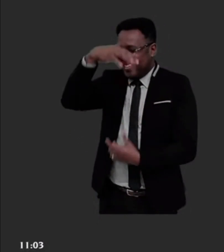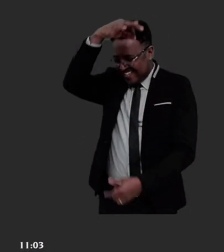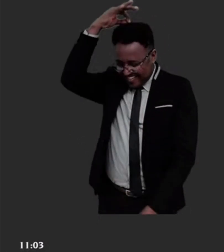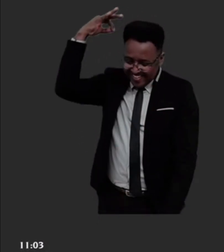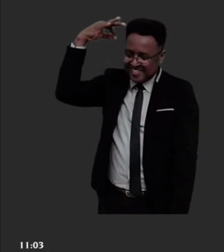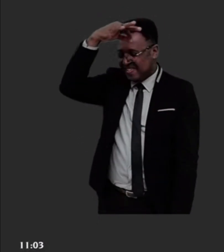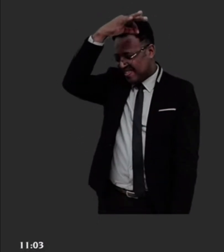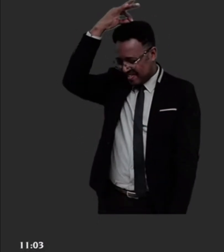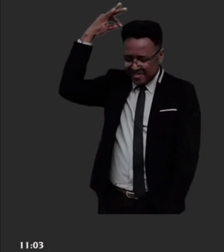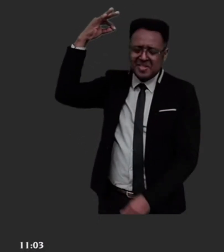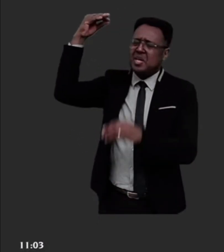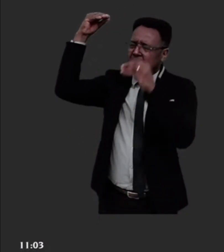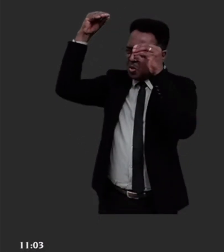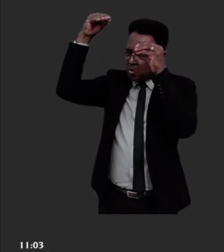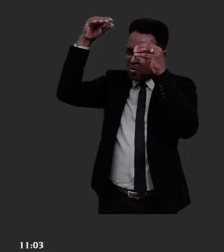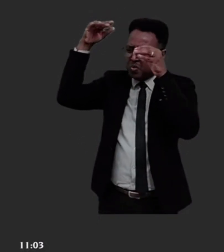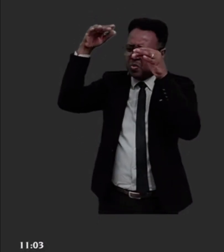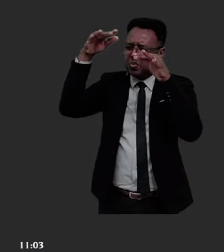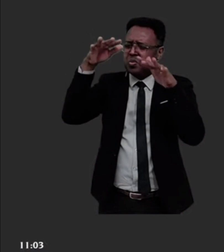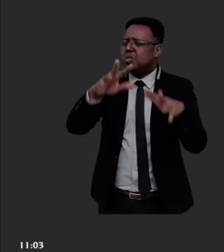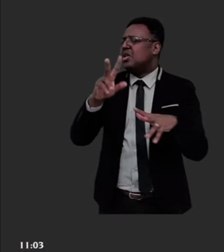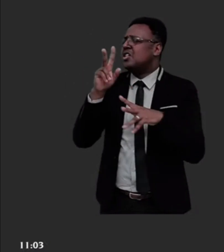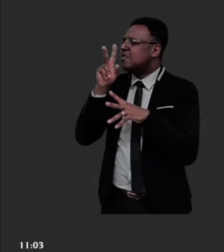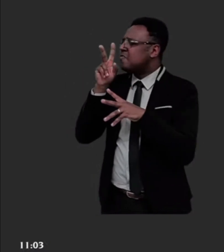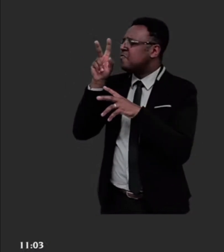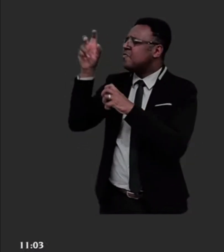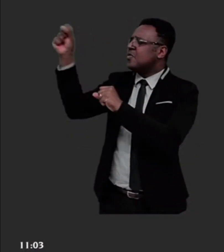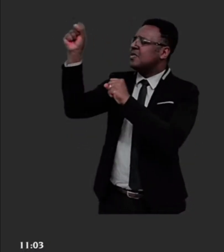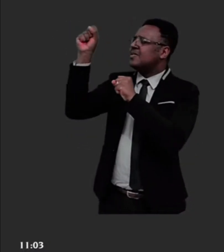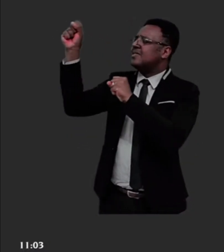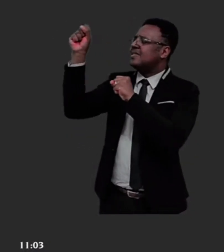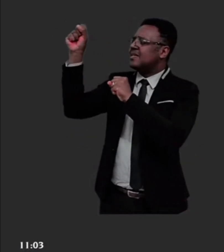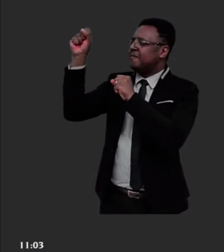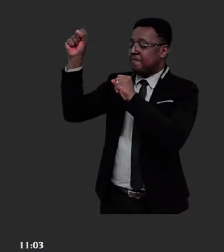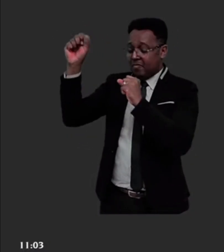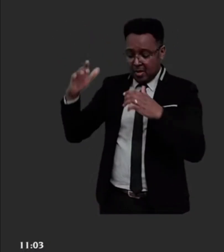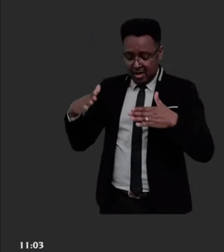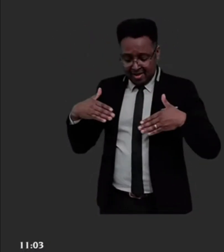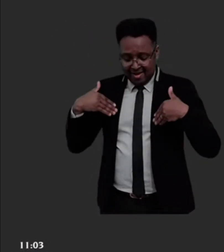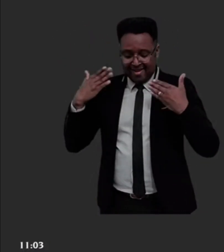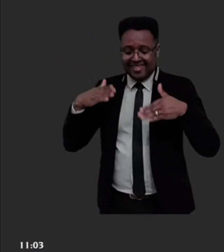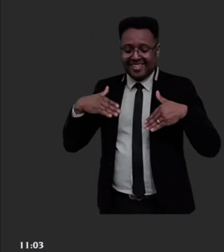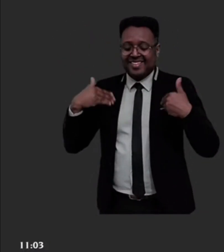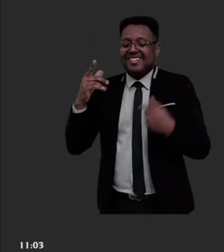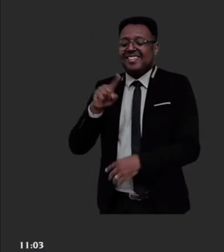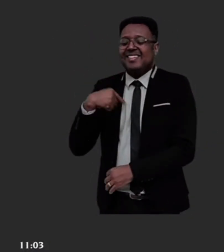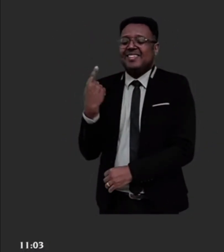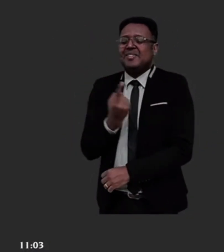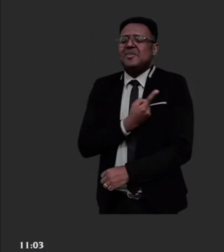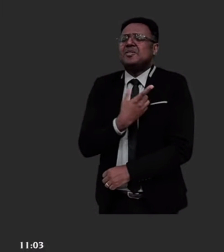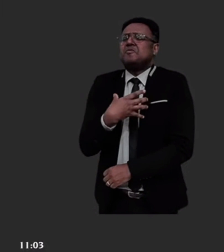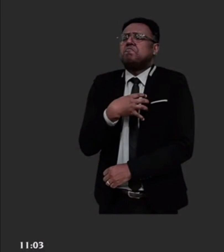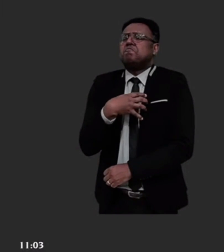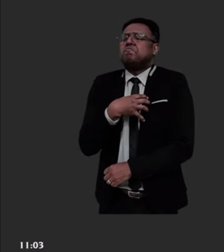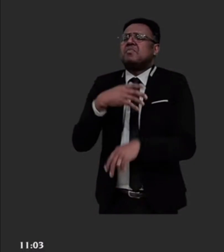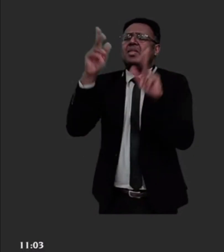nos revestirás da virtude, da força e da alegria, Senhor amado, glória a Deus, e de paz também,